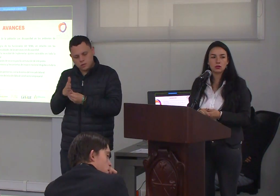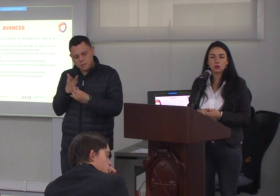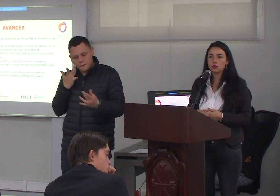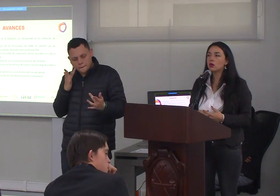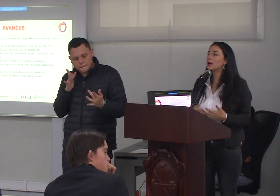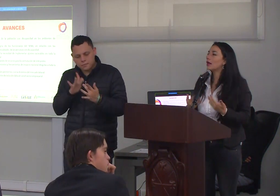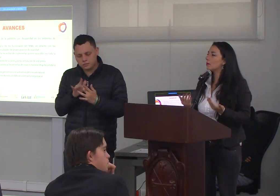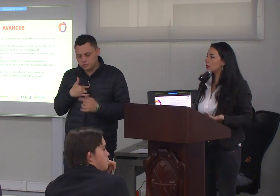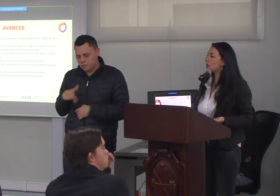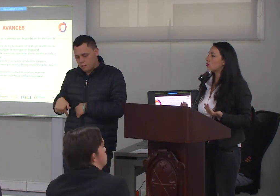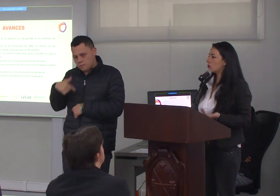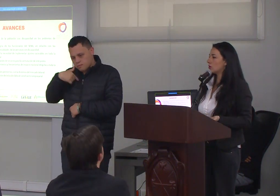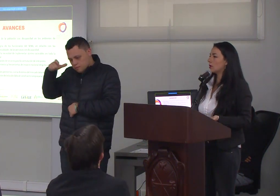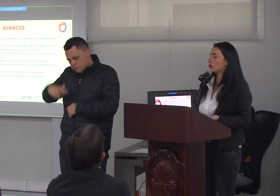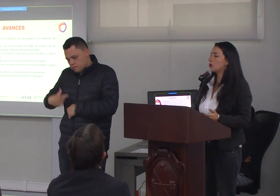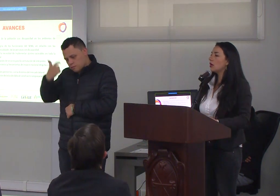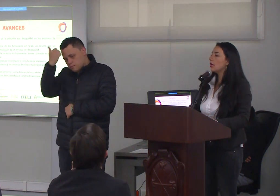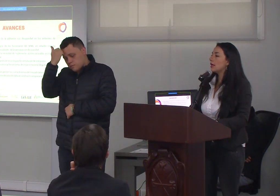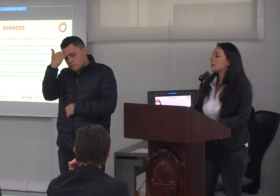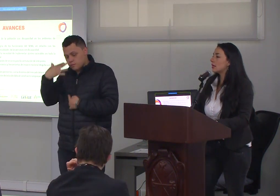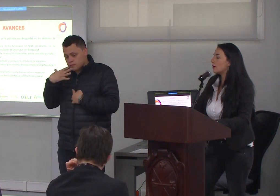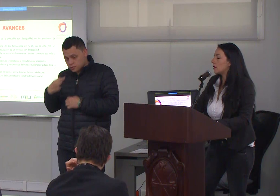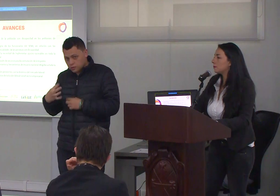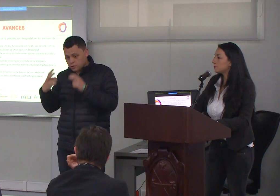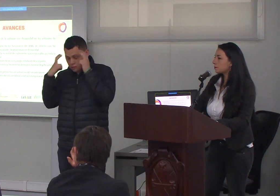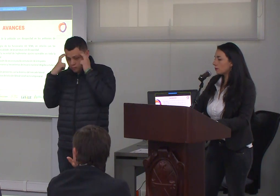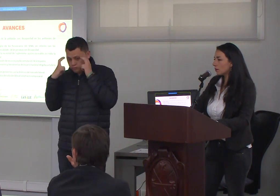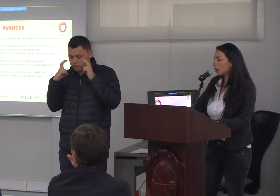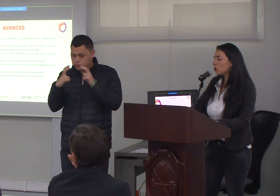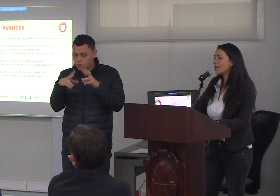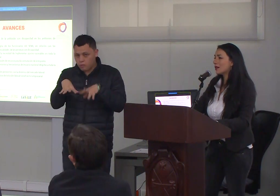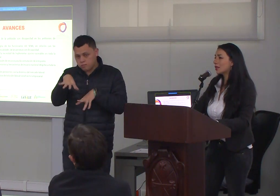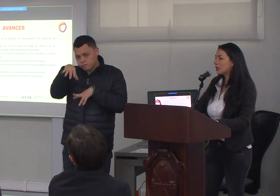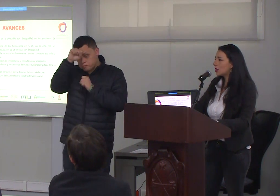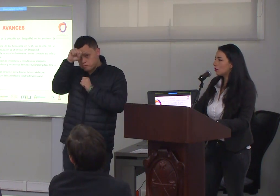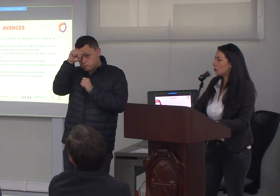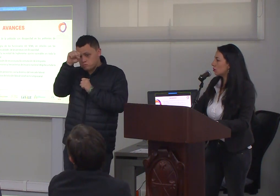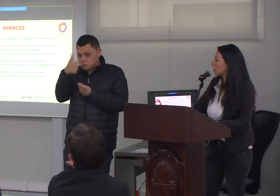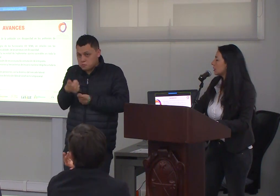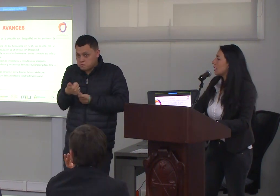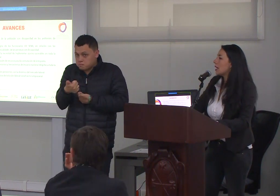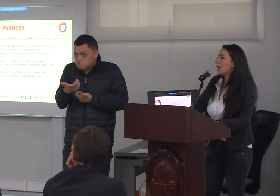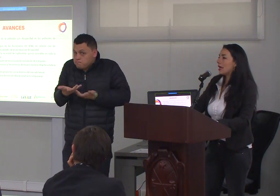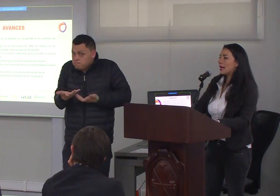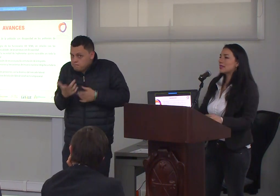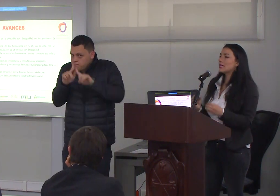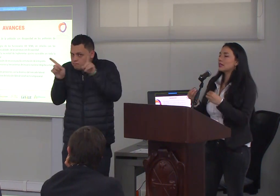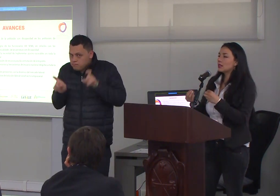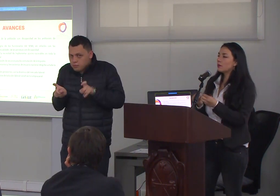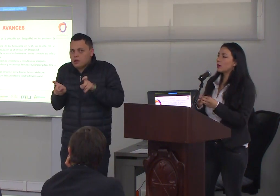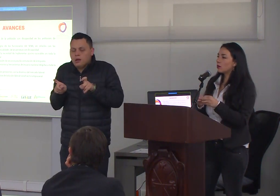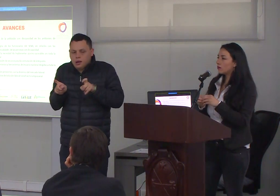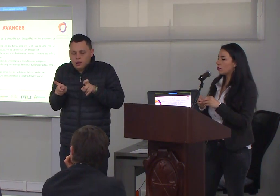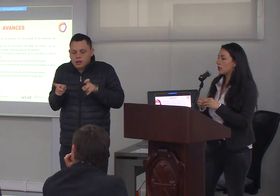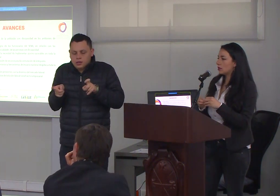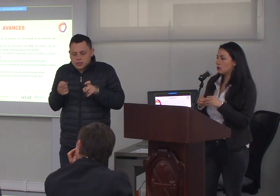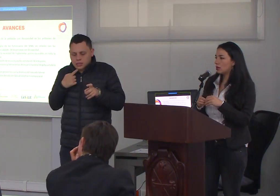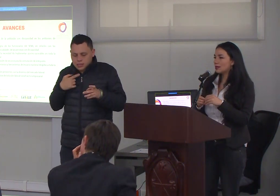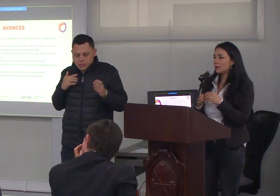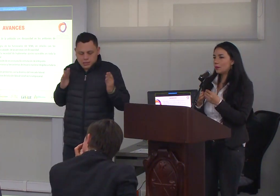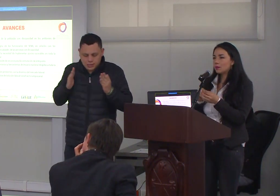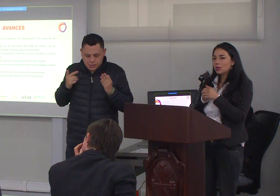por parte del instructor, realmente el conocimiento lo estaba adquiriendo. Entonces, hacer ese tipo de